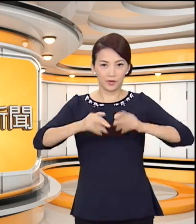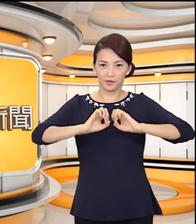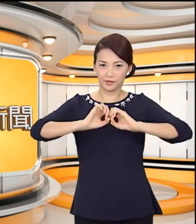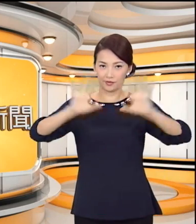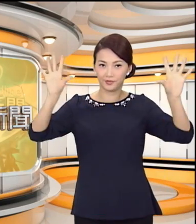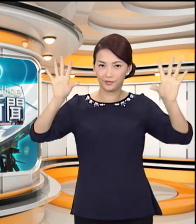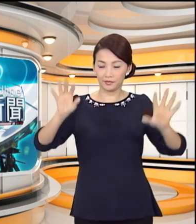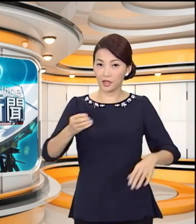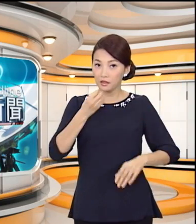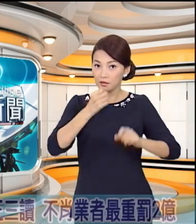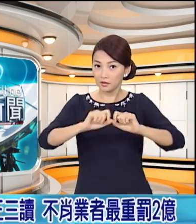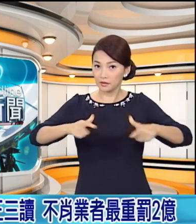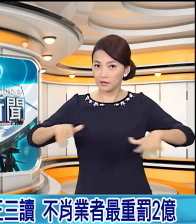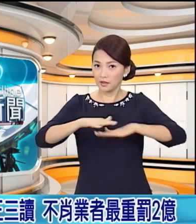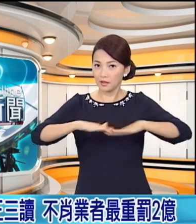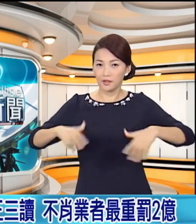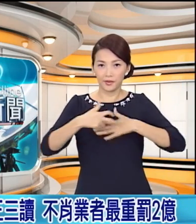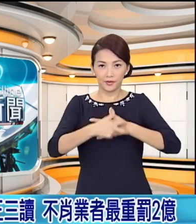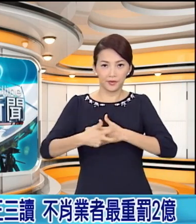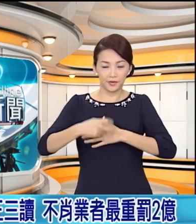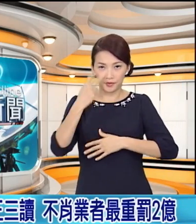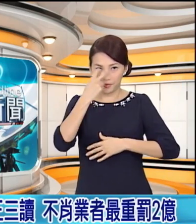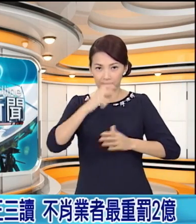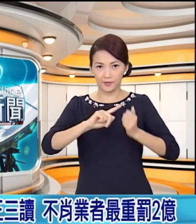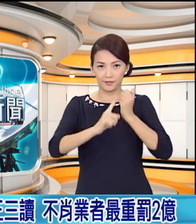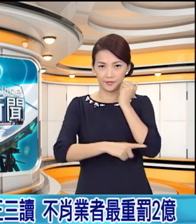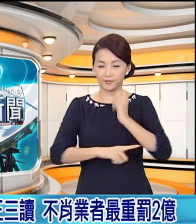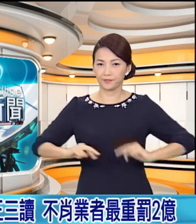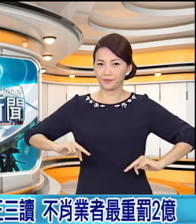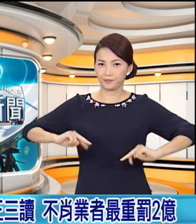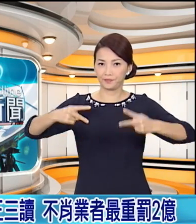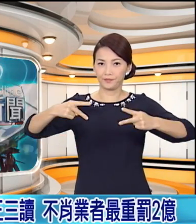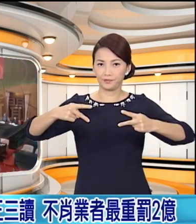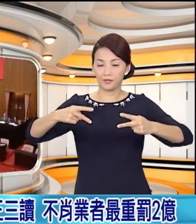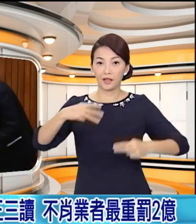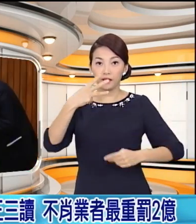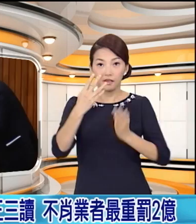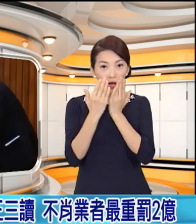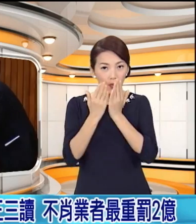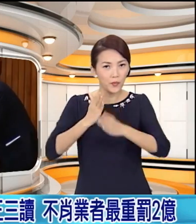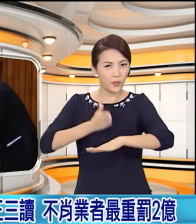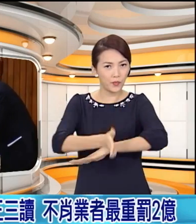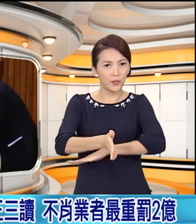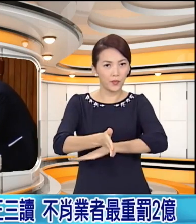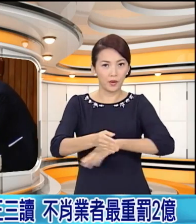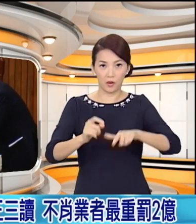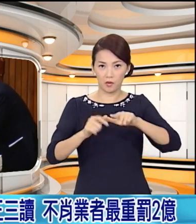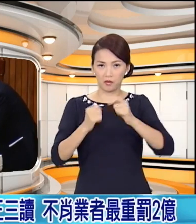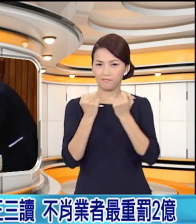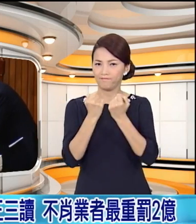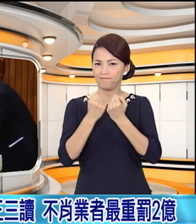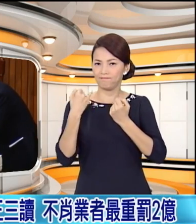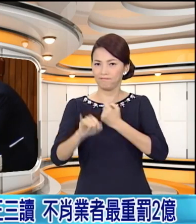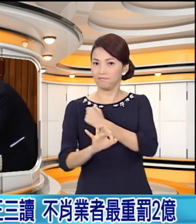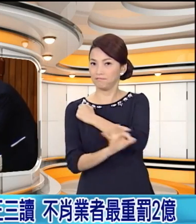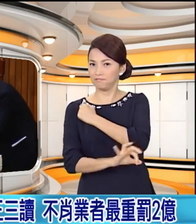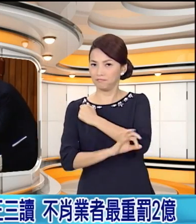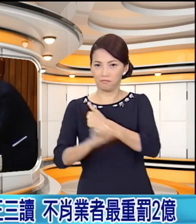头条新闻来看，食品安全卫生管理法修正案完成三读，修法内容对不孝业者祭出重